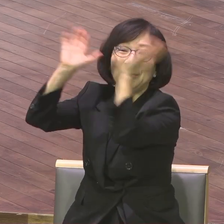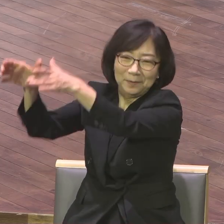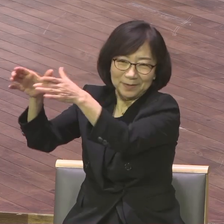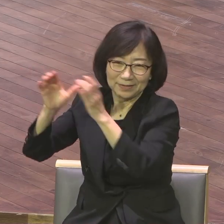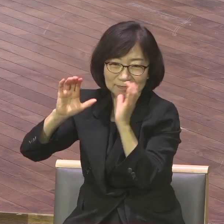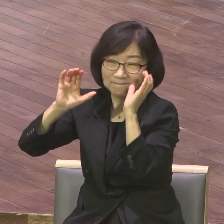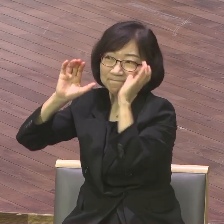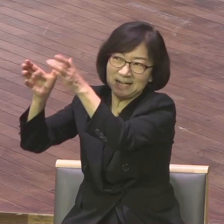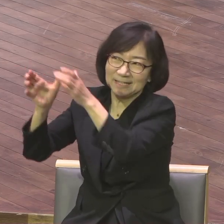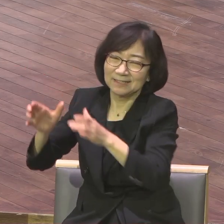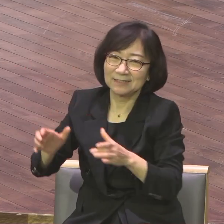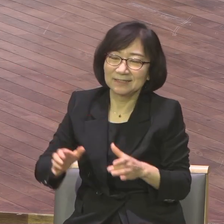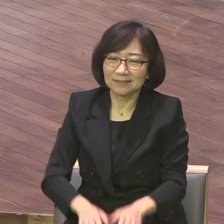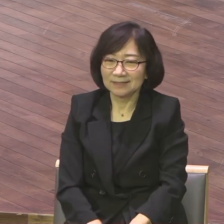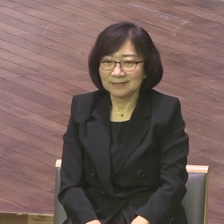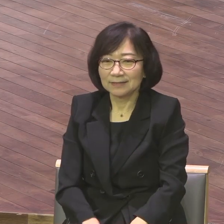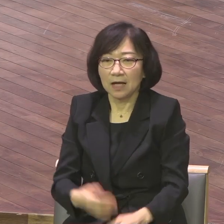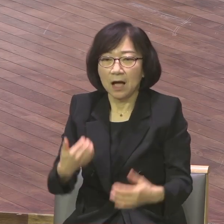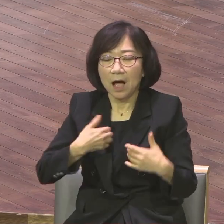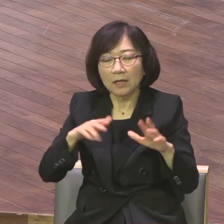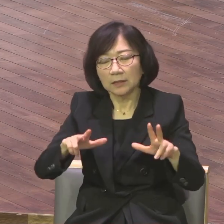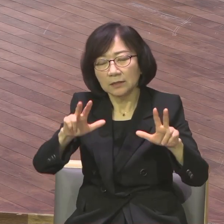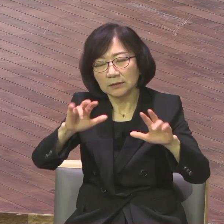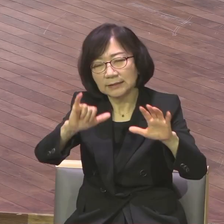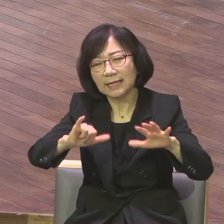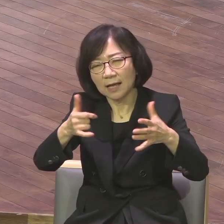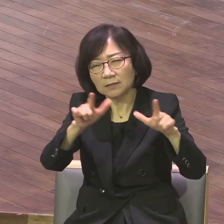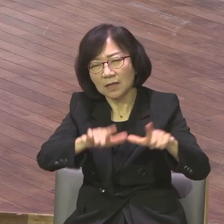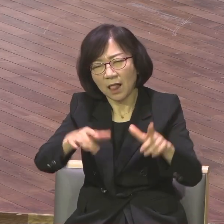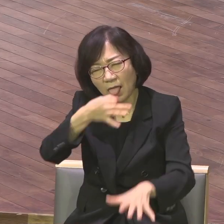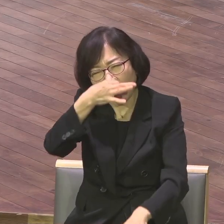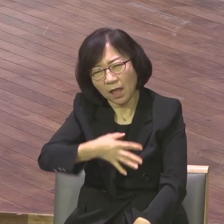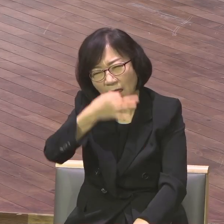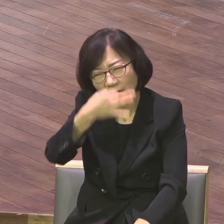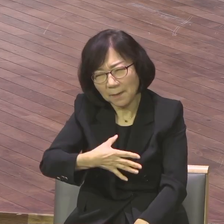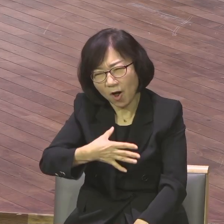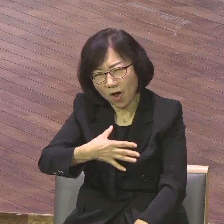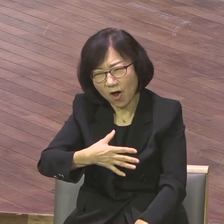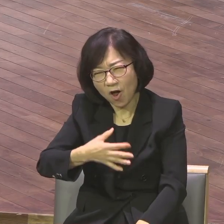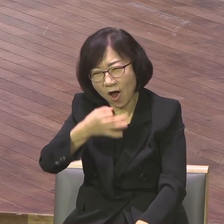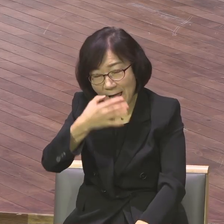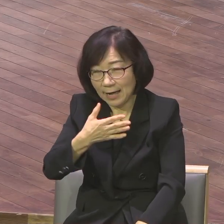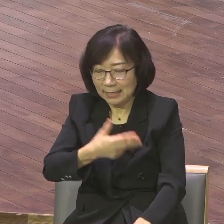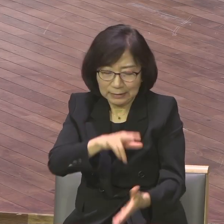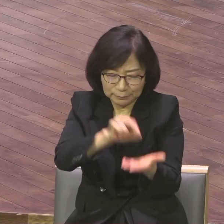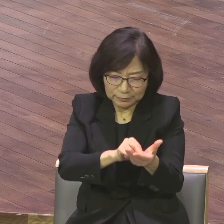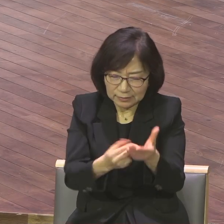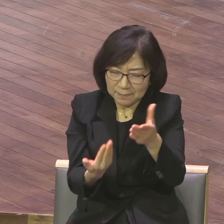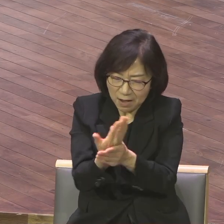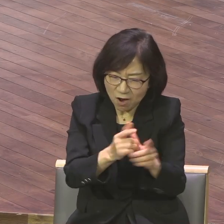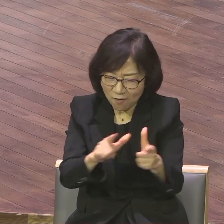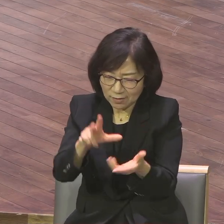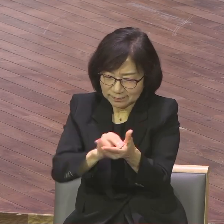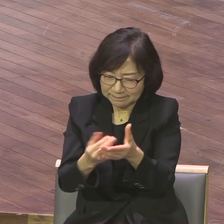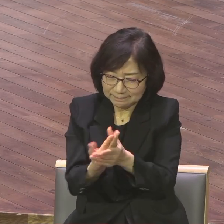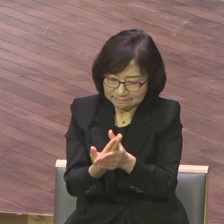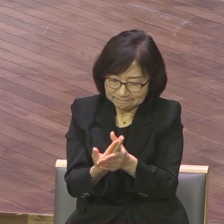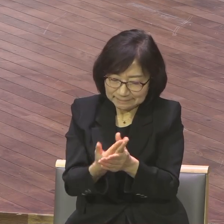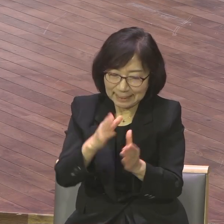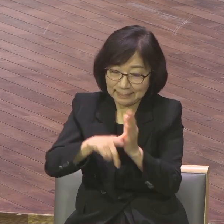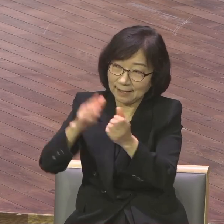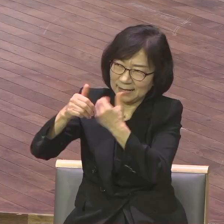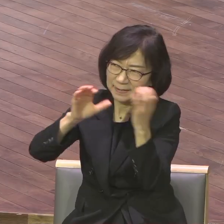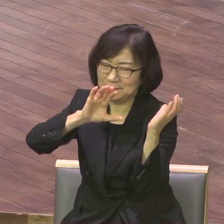세상이에요. 이 골리앗이 우리 앞에 닥쳐오면 거대한 문제, 감당 못할 문제.